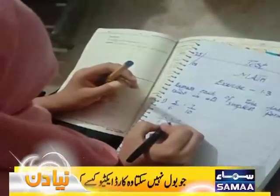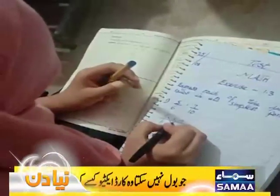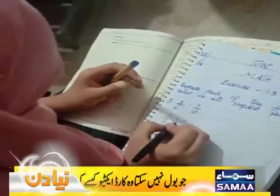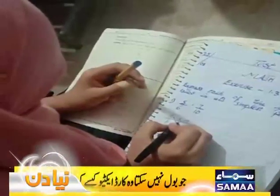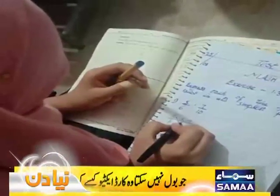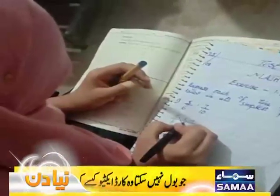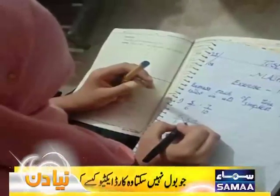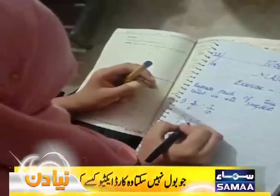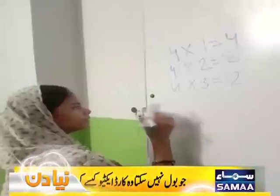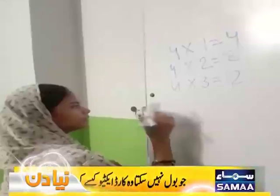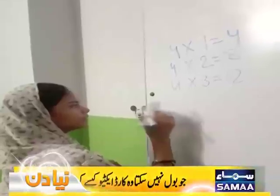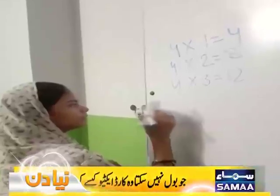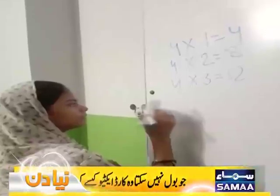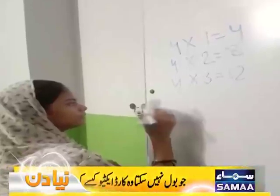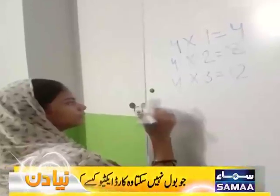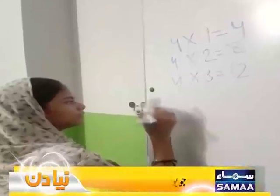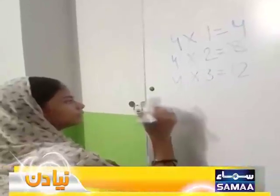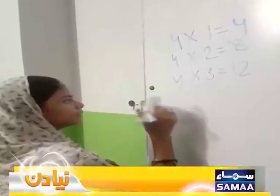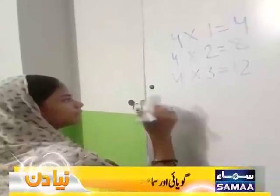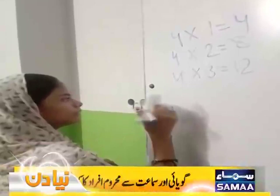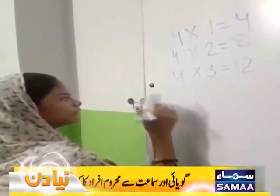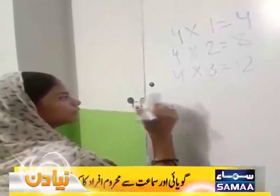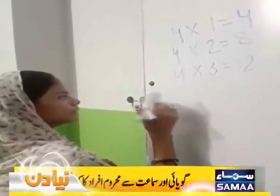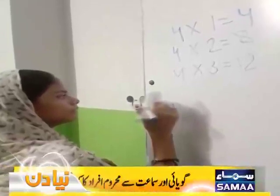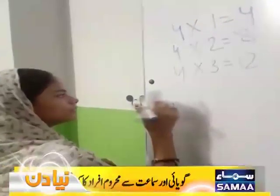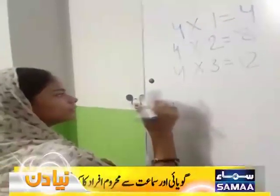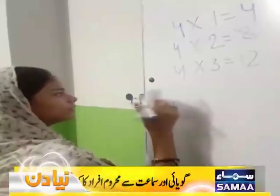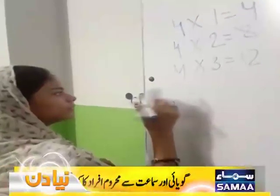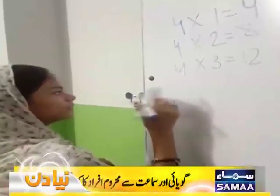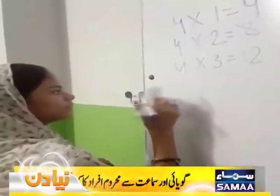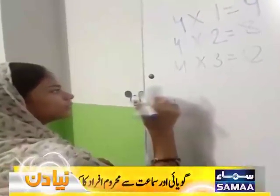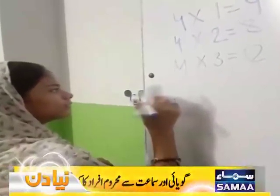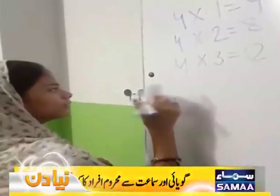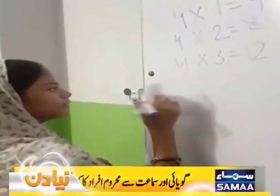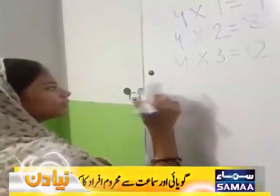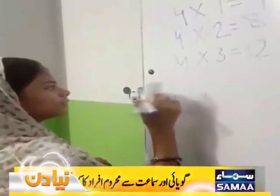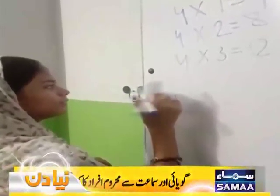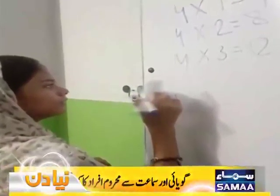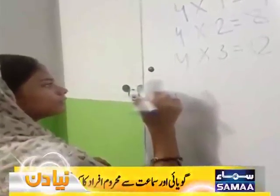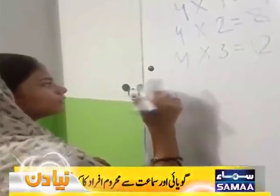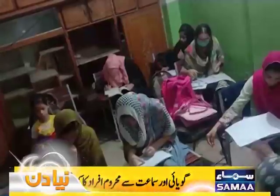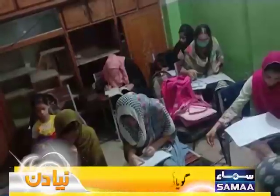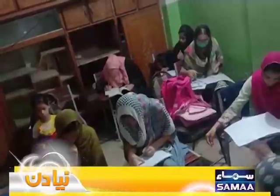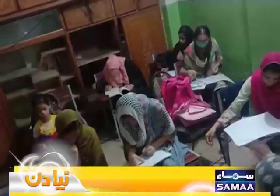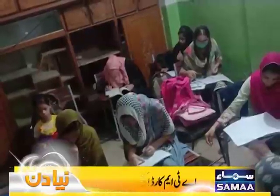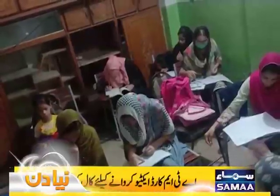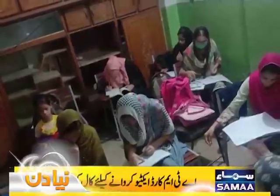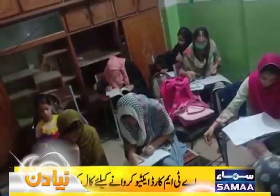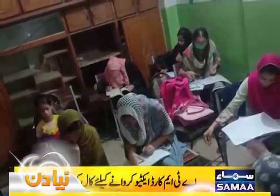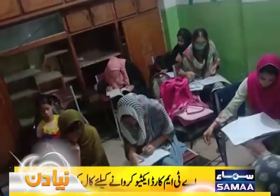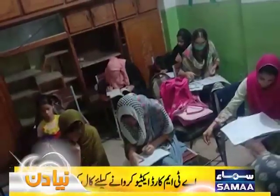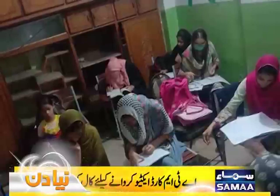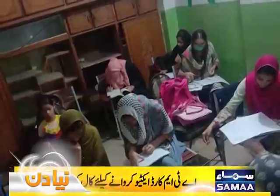की है, आपको रिपोर्ट दिखाते हैं, फिर मज़ीद इस पर गुफ्तगू करेंगे। गुफ्तगू करना इसलिए ज़रूरी है कि हमें इनकी आवाज़ बनना है, गुफ्तगू करना इसलिए ज़रूरी है ताकि इनका ये